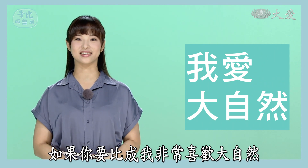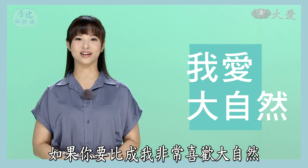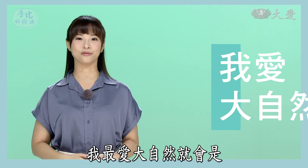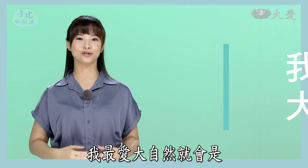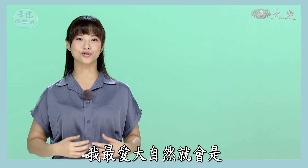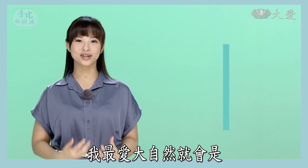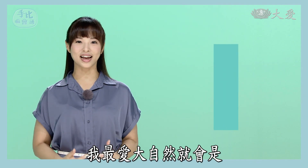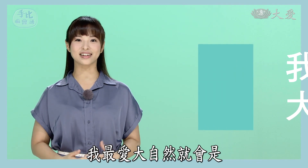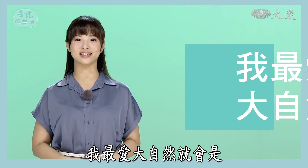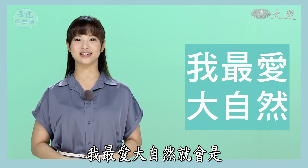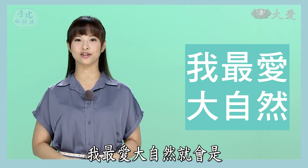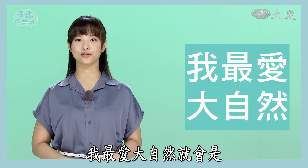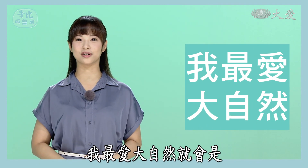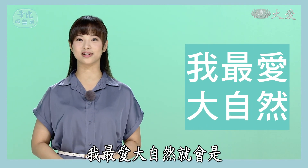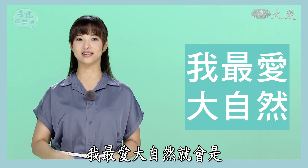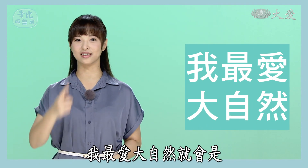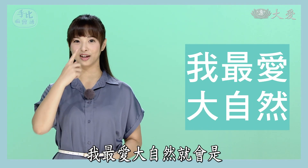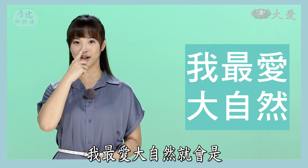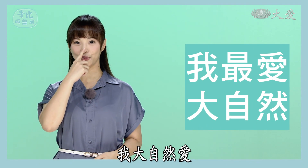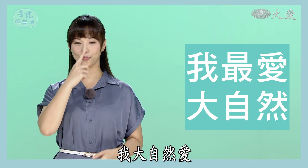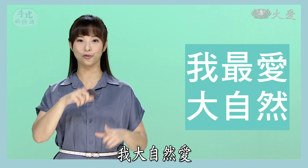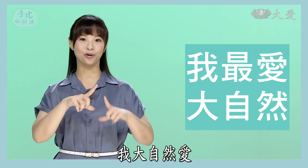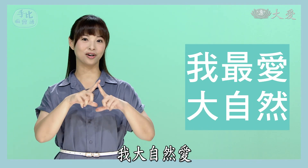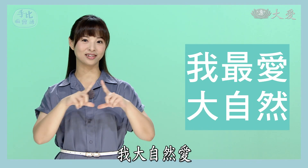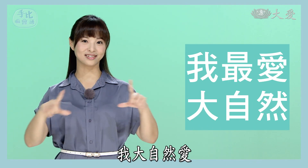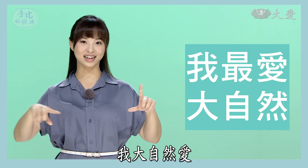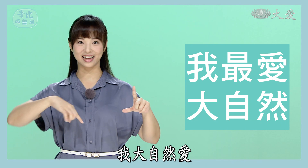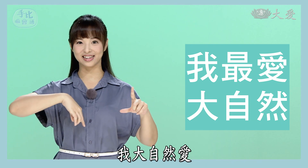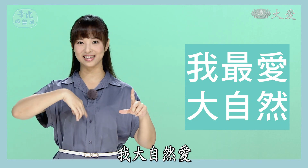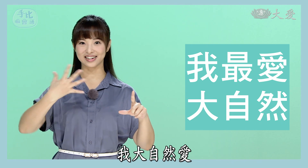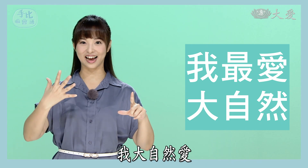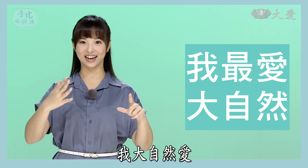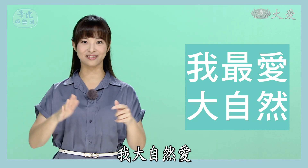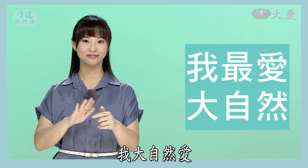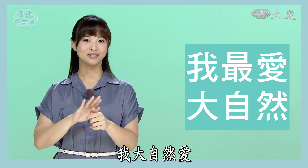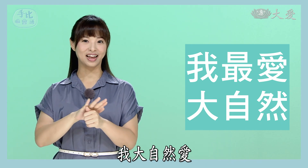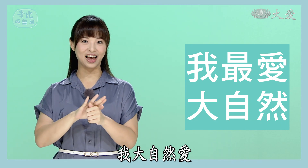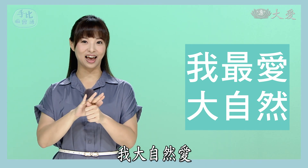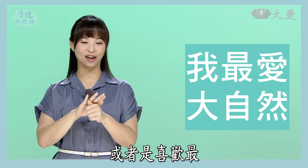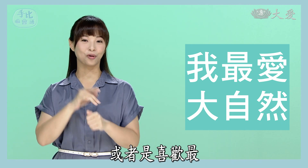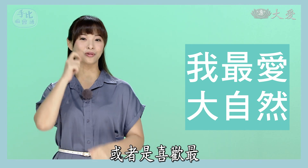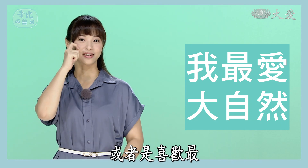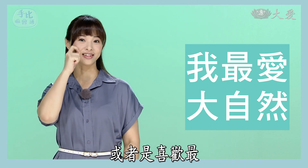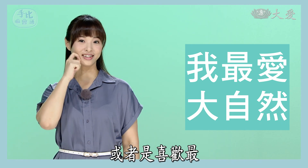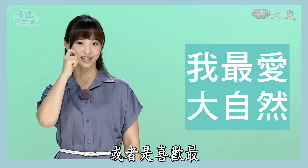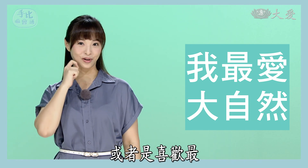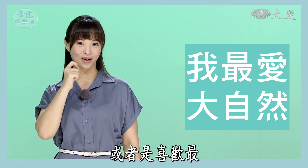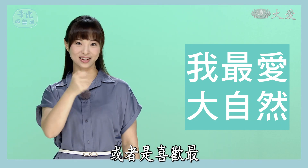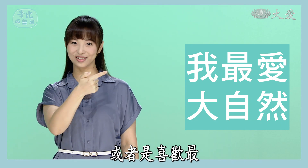然，我最爱大自然，就会是我大自然爱或者是喜欢